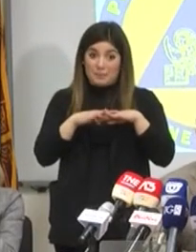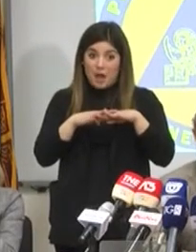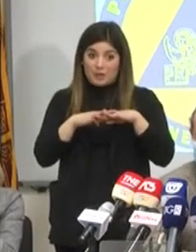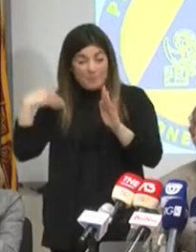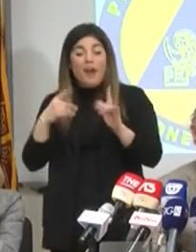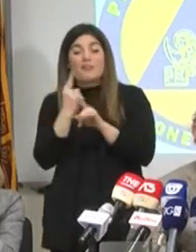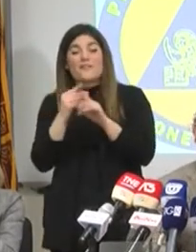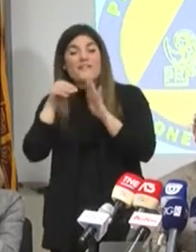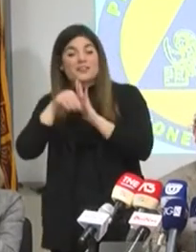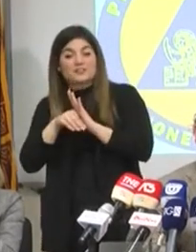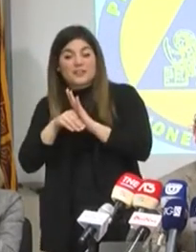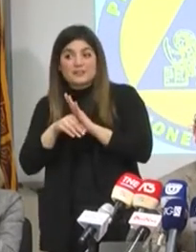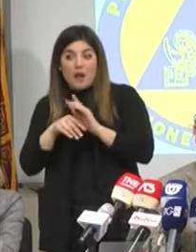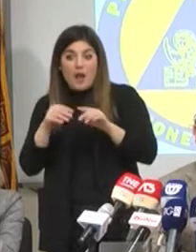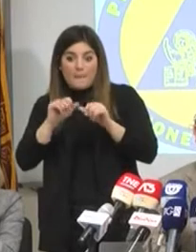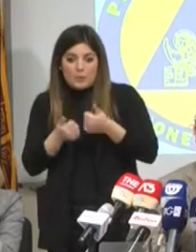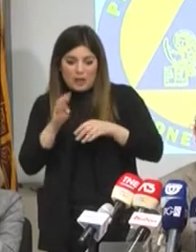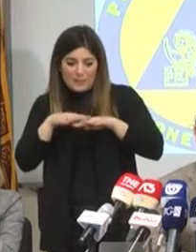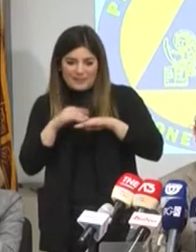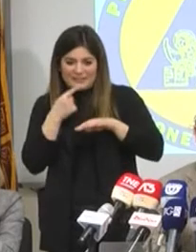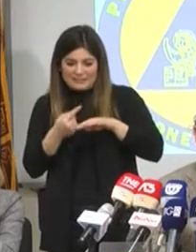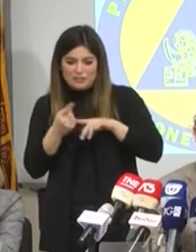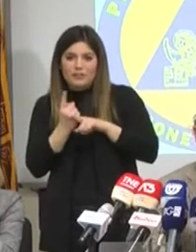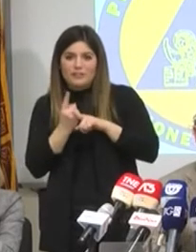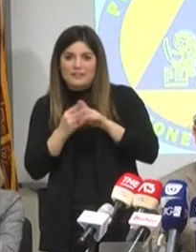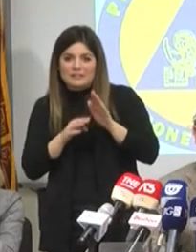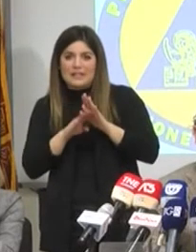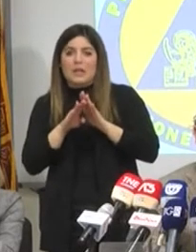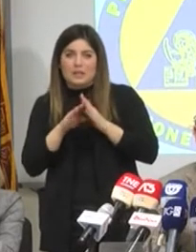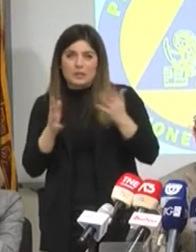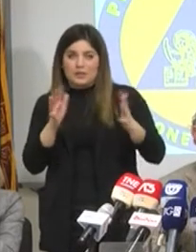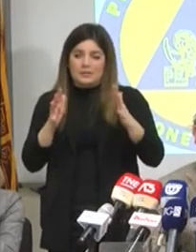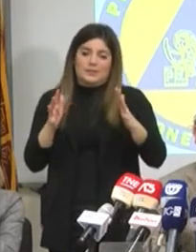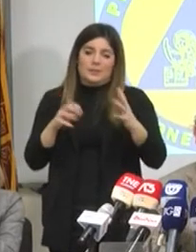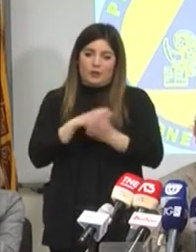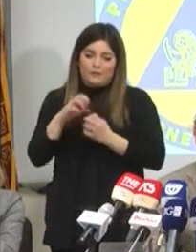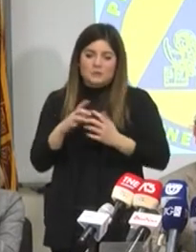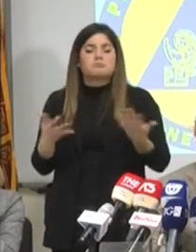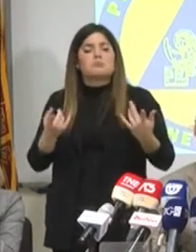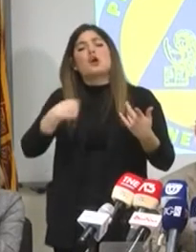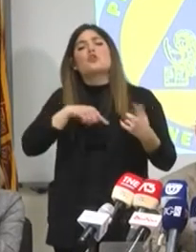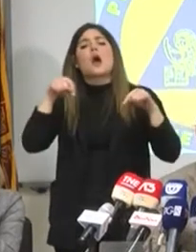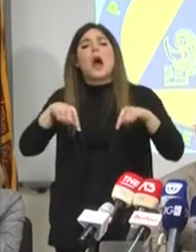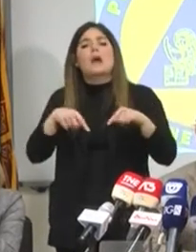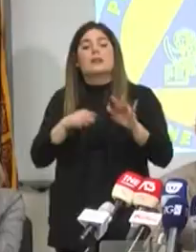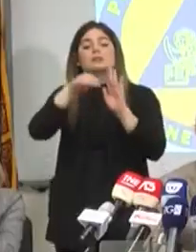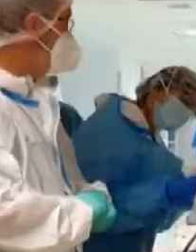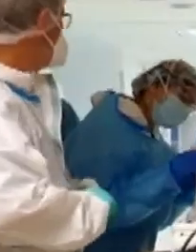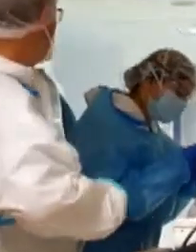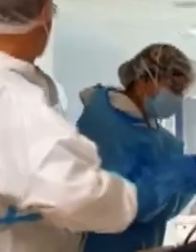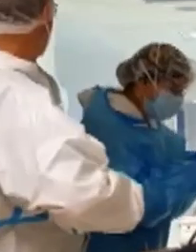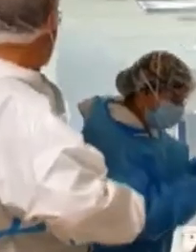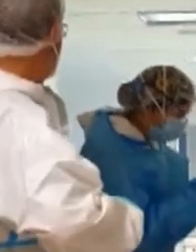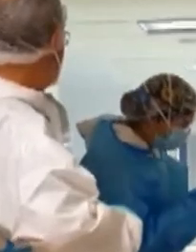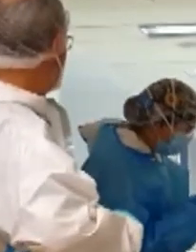Ci aspettiamo una fase di stasi, di arresto, cioè non ci aspettiamo uno svuotamento totale.